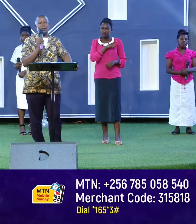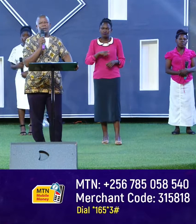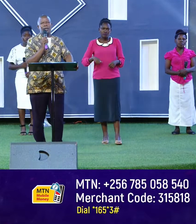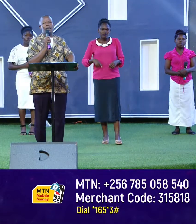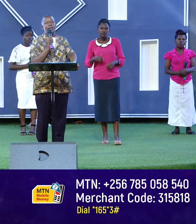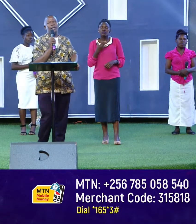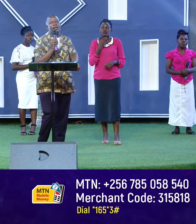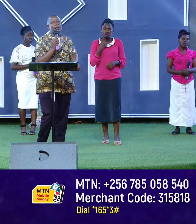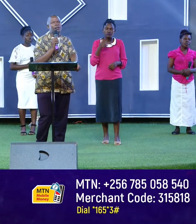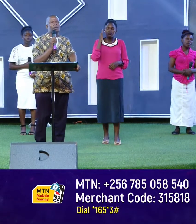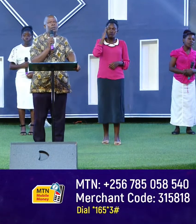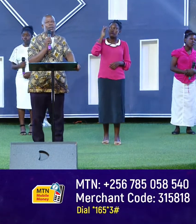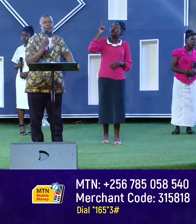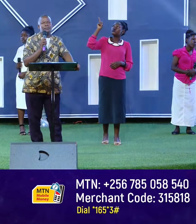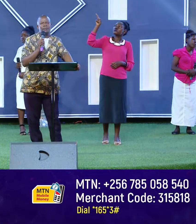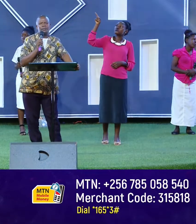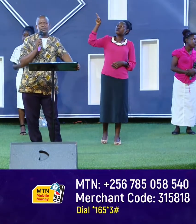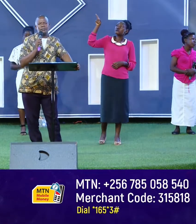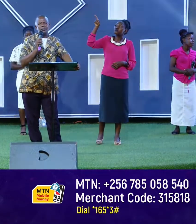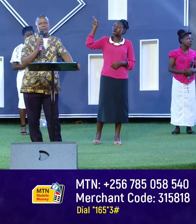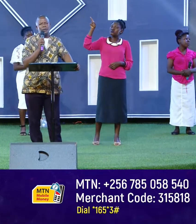Mukama Jagalank